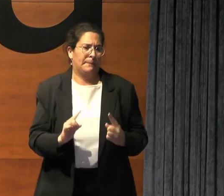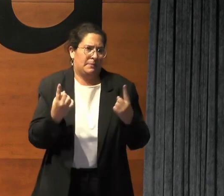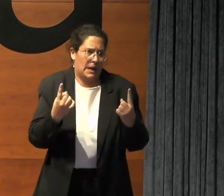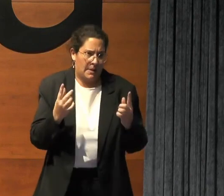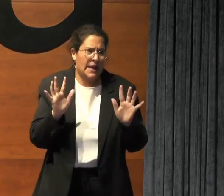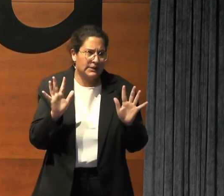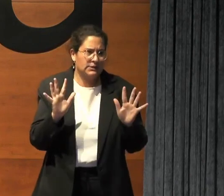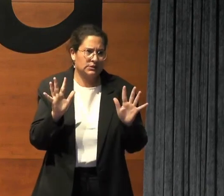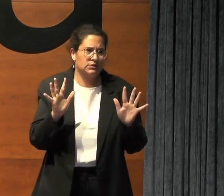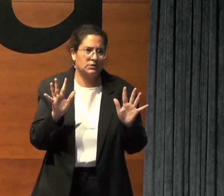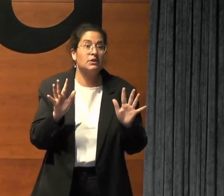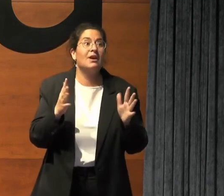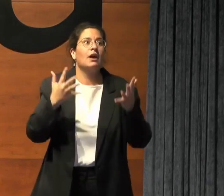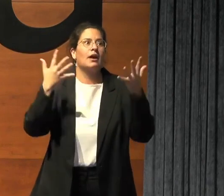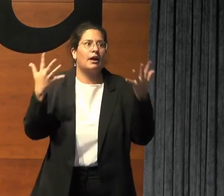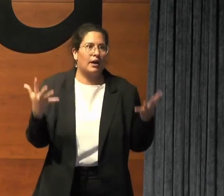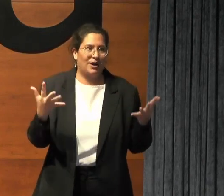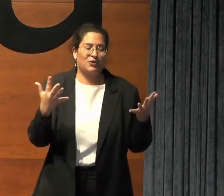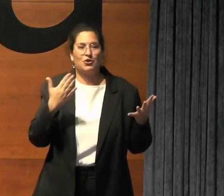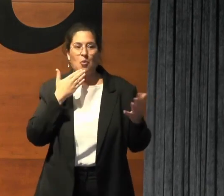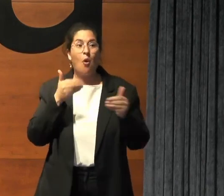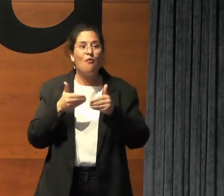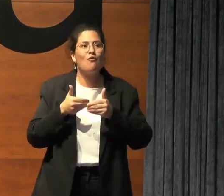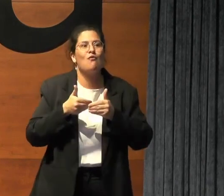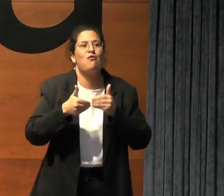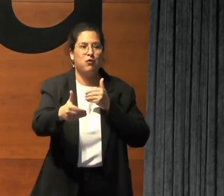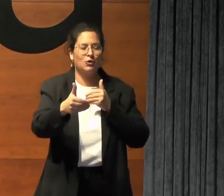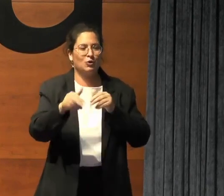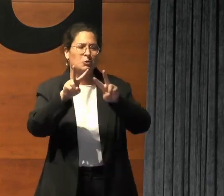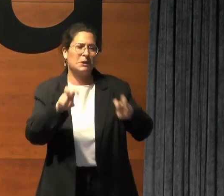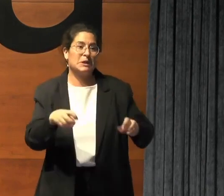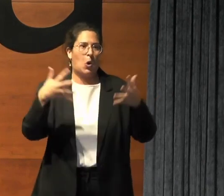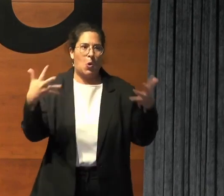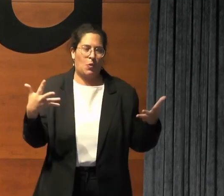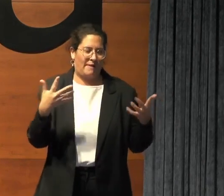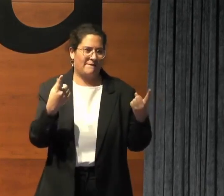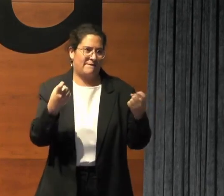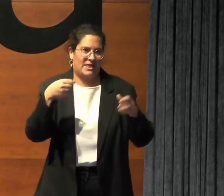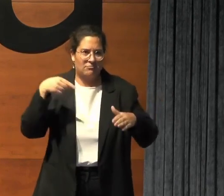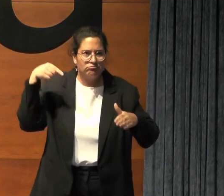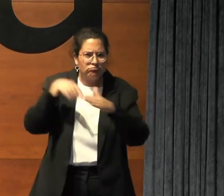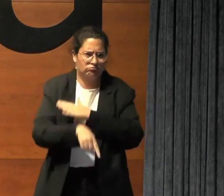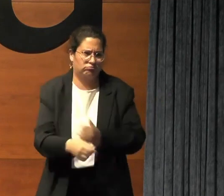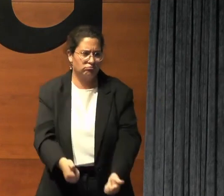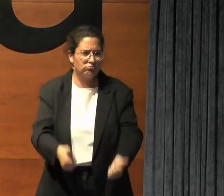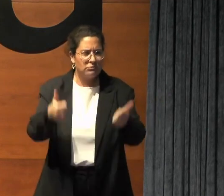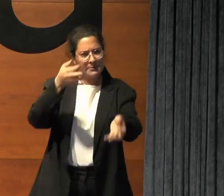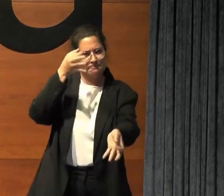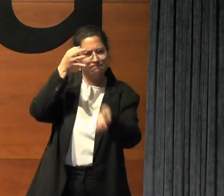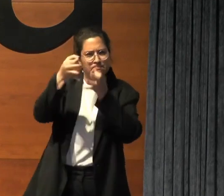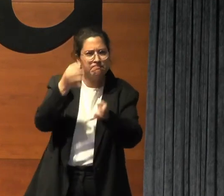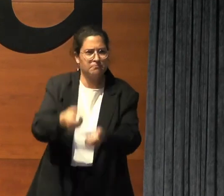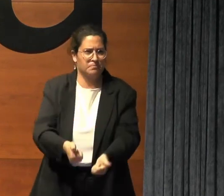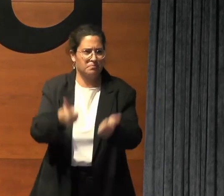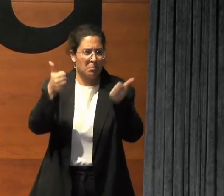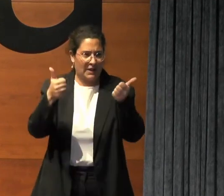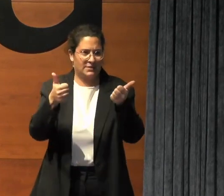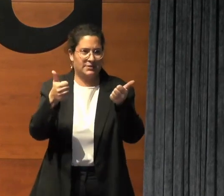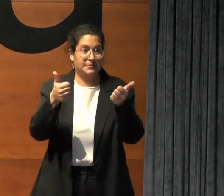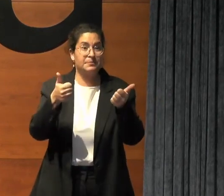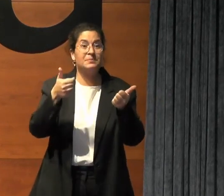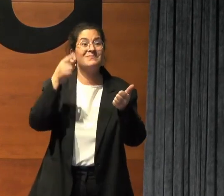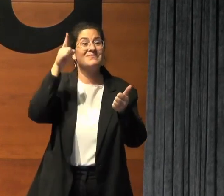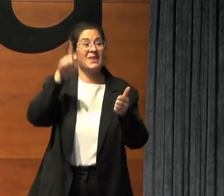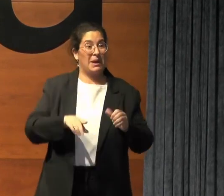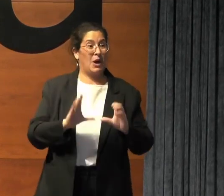He de decir que esto es una primera aproximación en este análisis de este servicio de interpretación. Hace falta